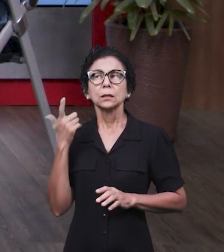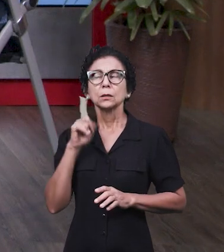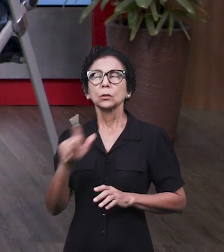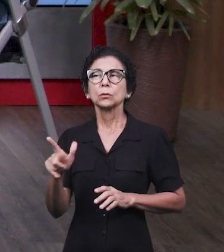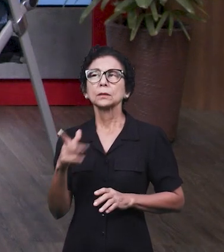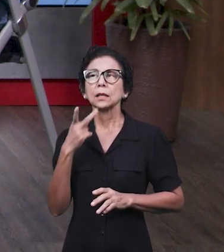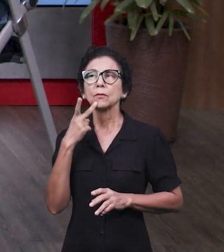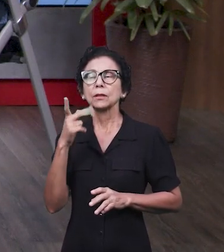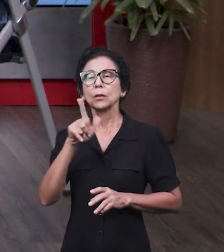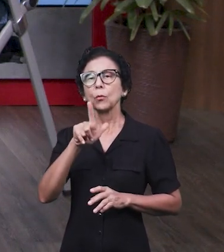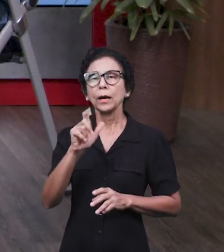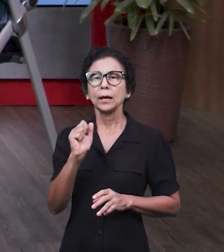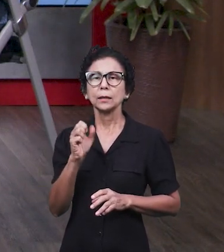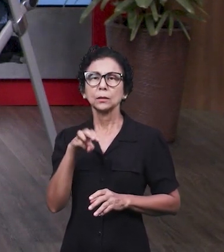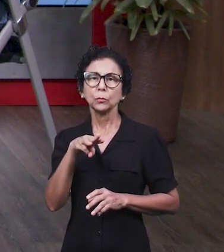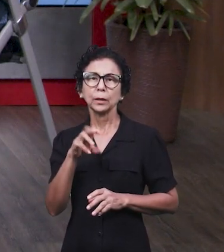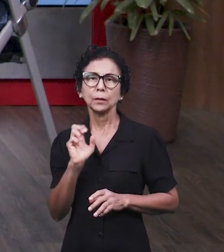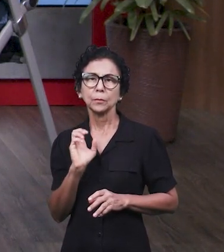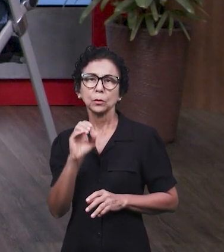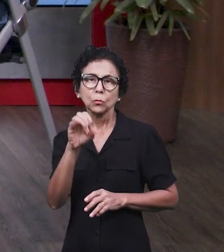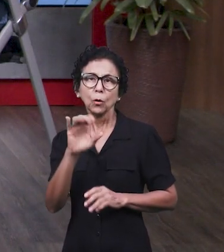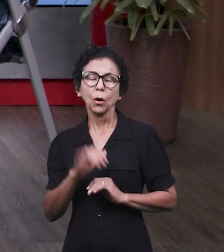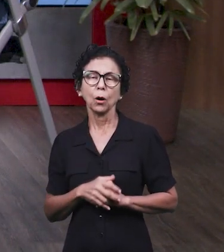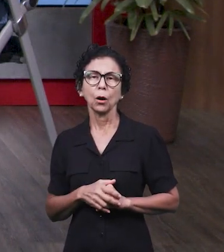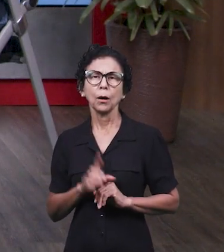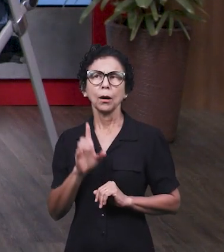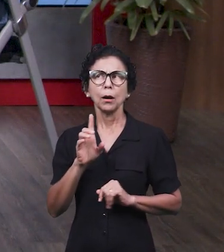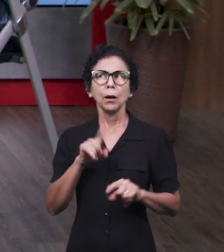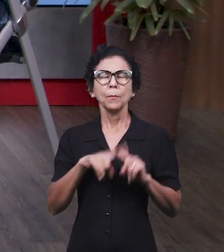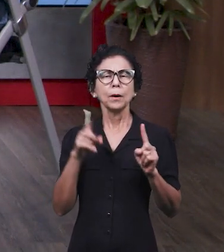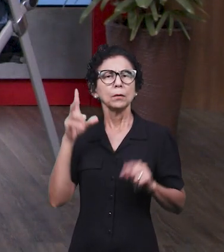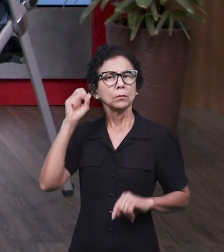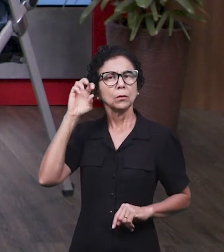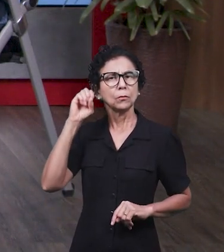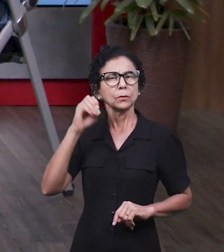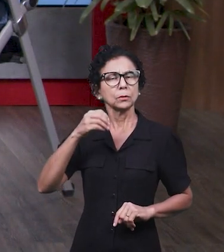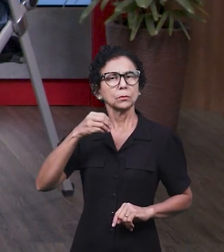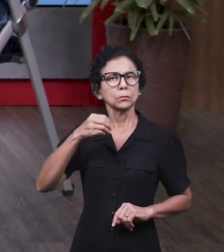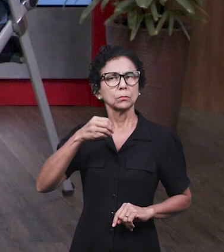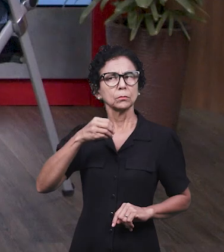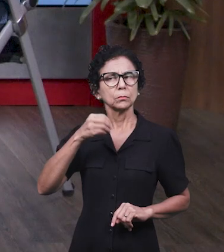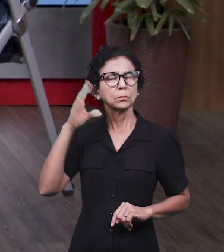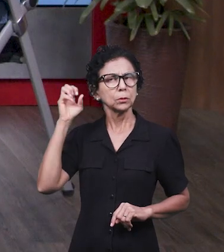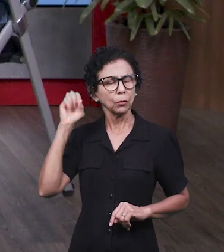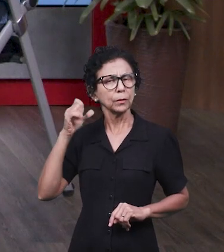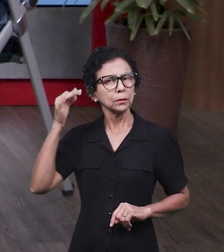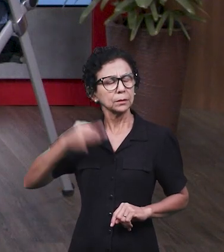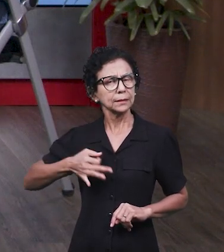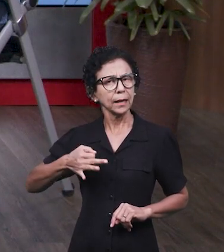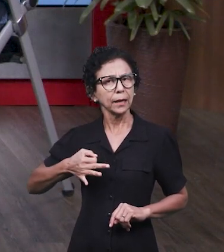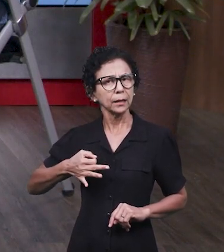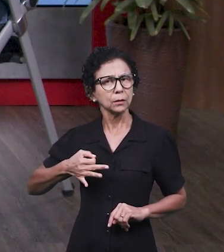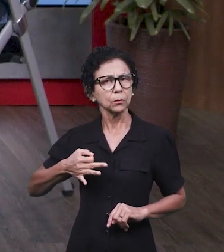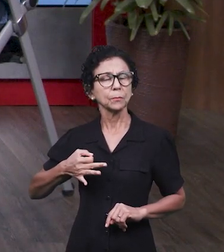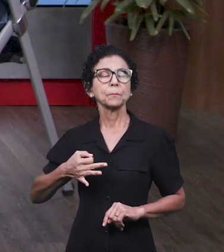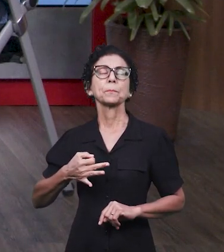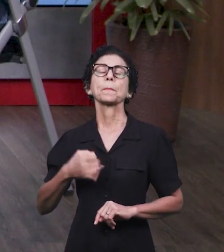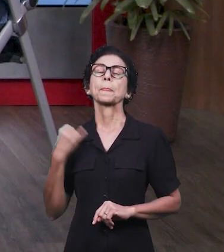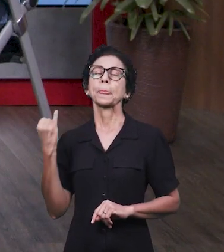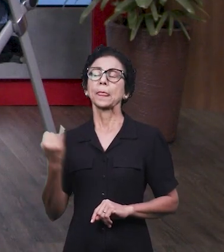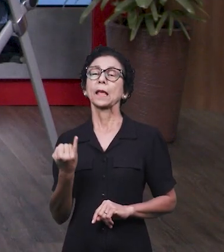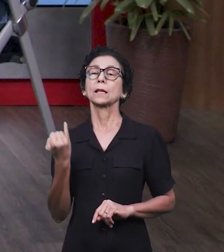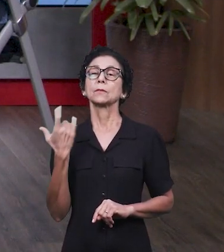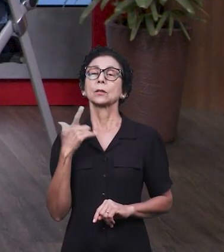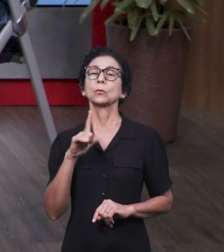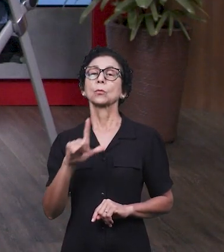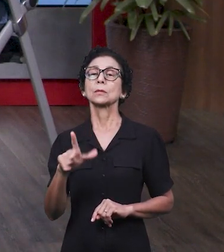o R, o L, mas ele está ouvindo bem? É primordial que ele esteja ouvindo bem para ele conseguir falar.